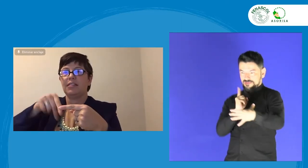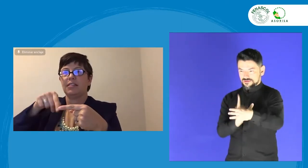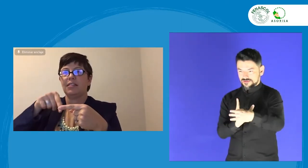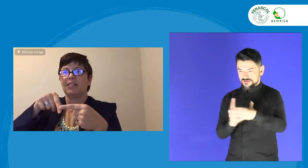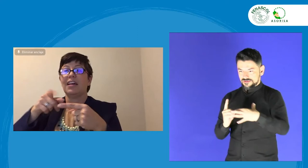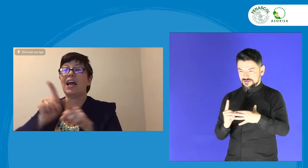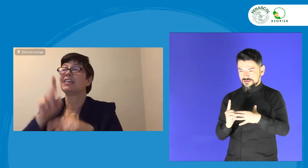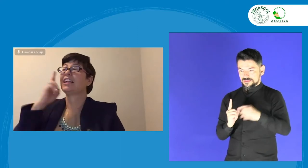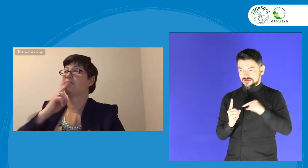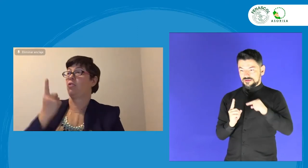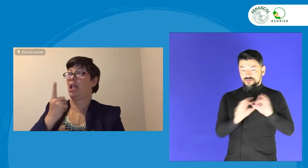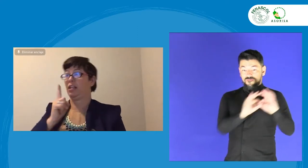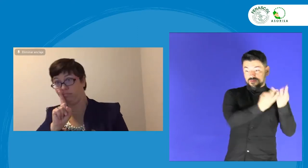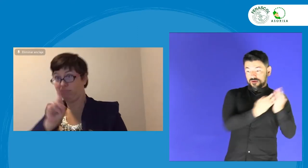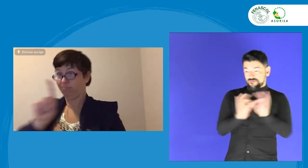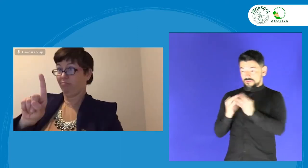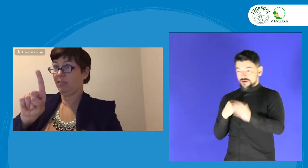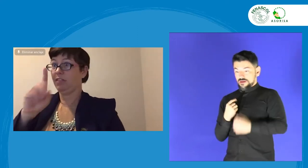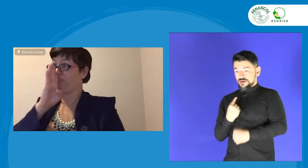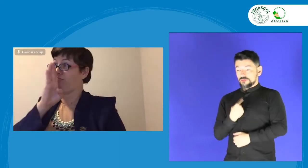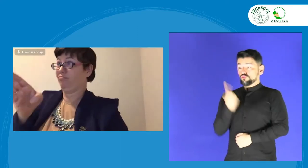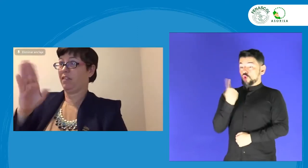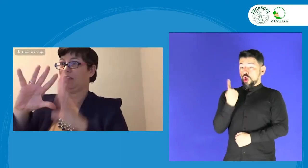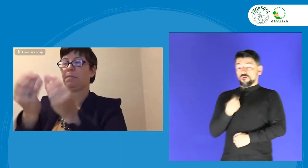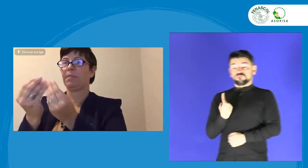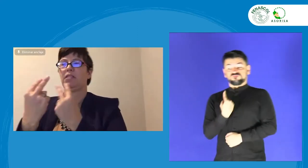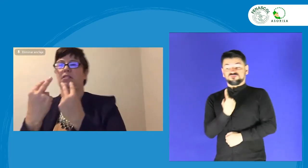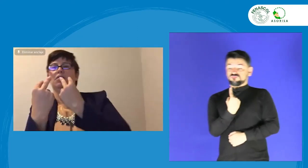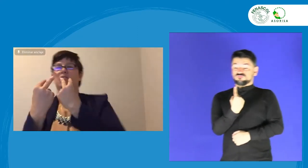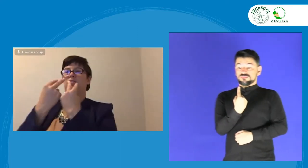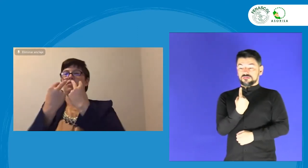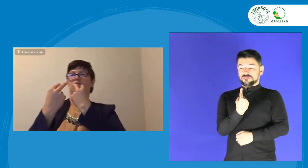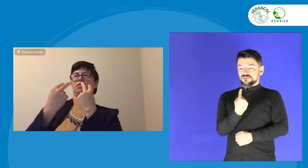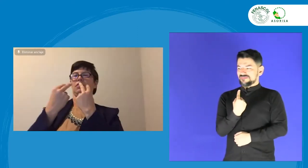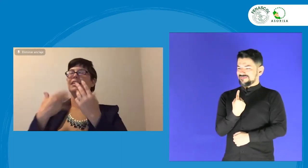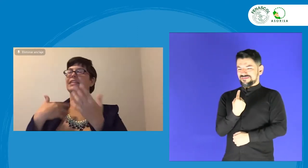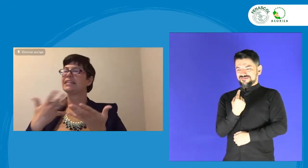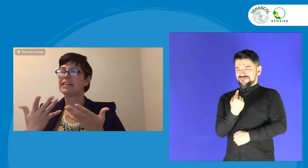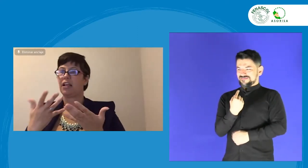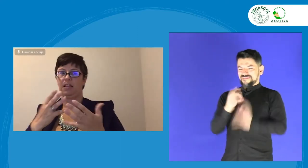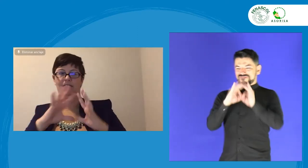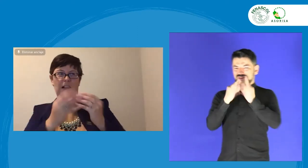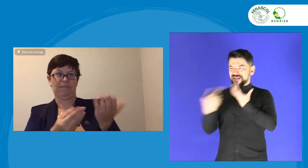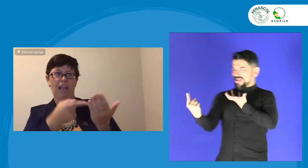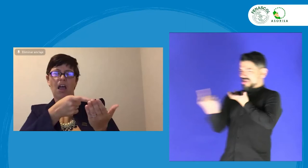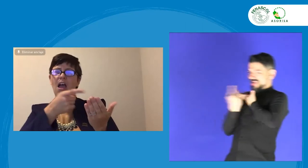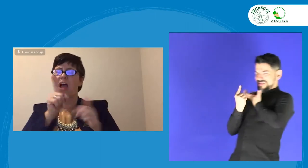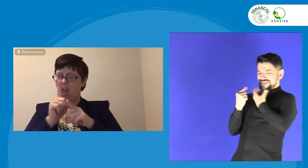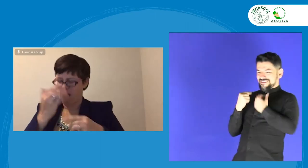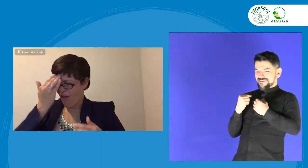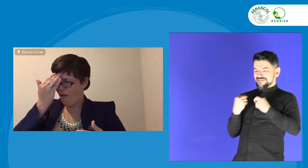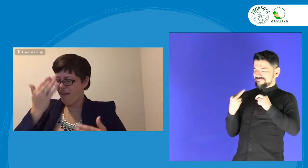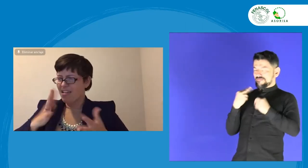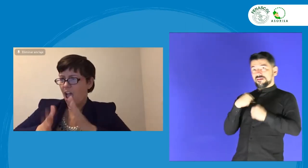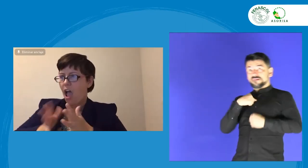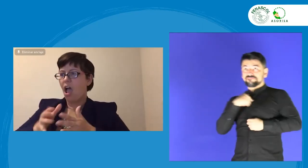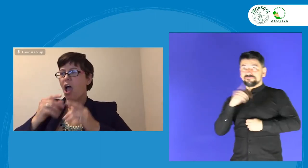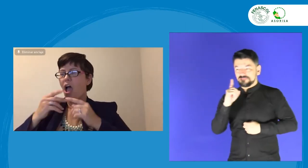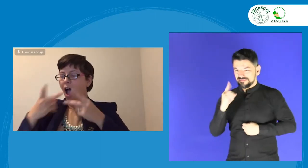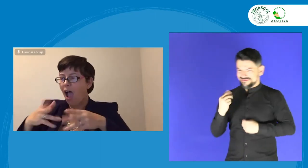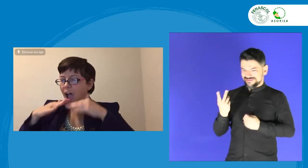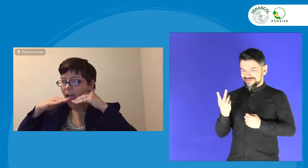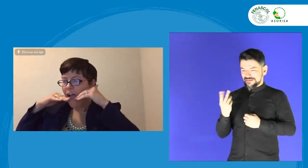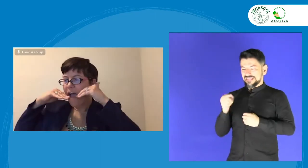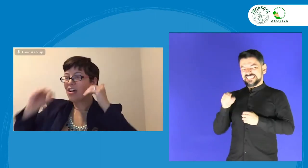acceder a este tipo de información y poderlo conocer, que no sea simplemente la persona sorda y que muchas veces la familia no lo